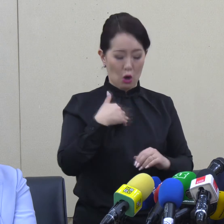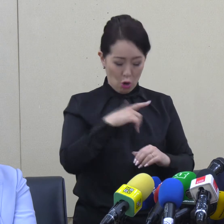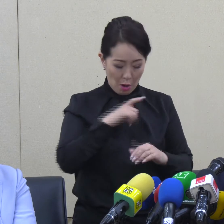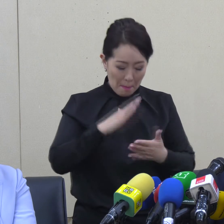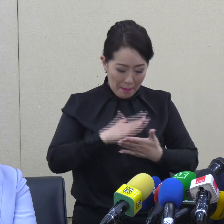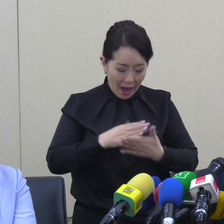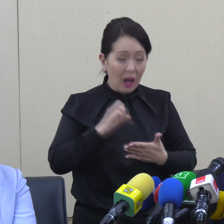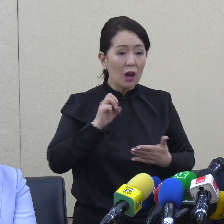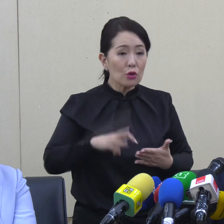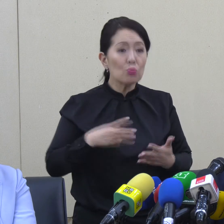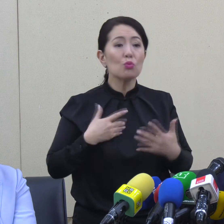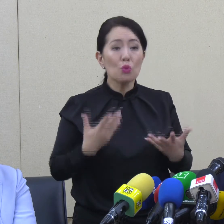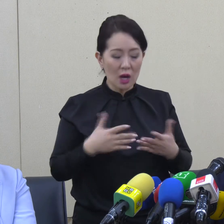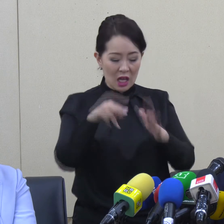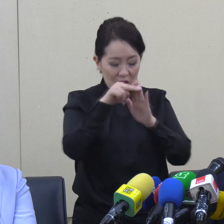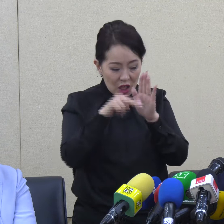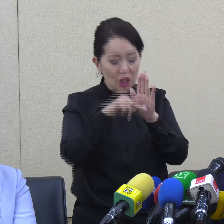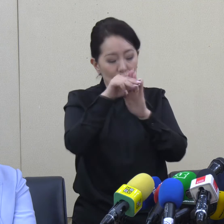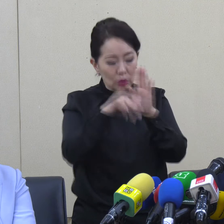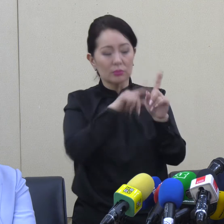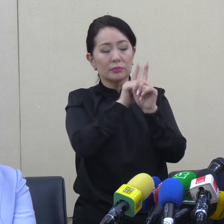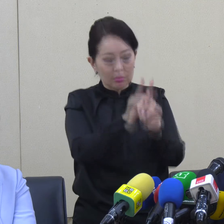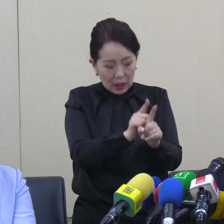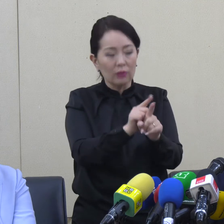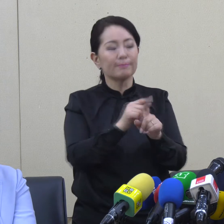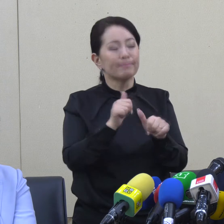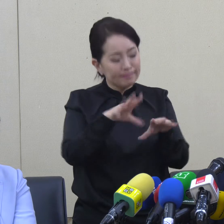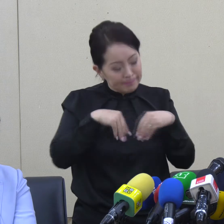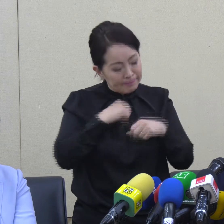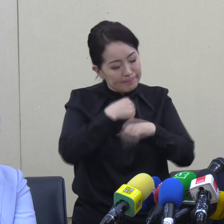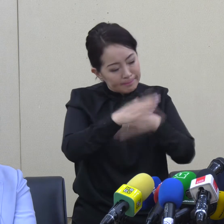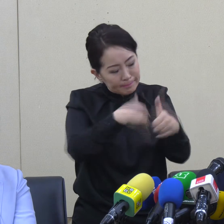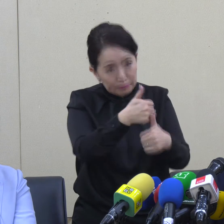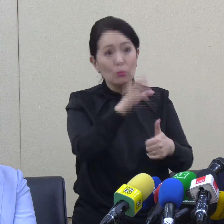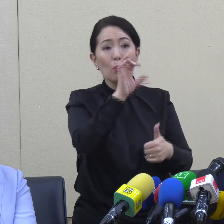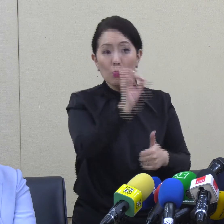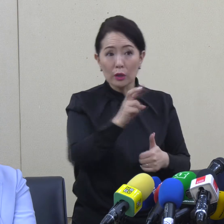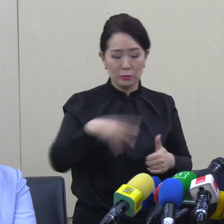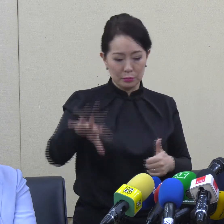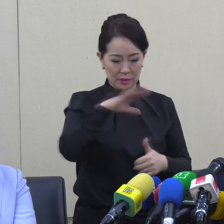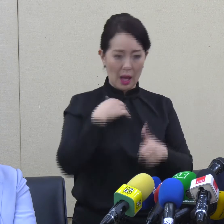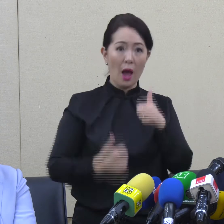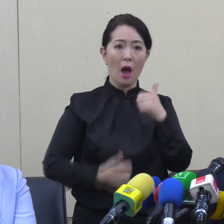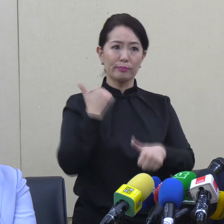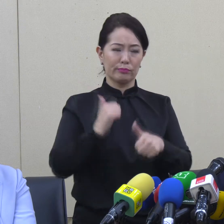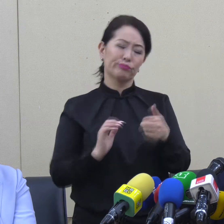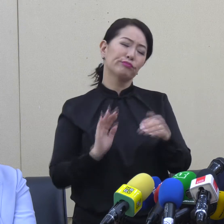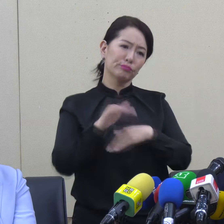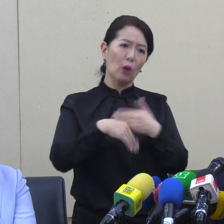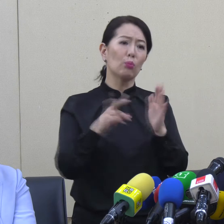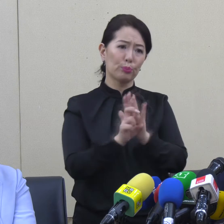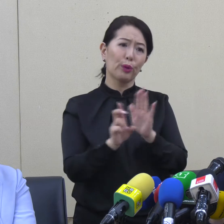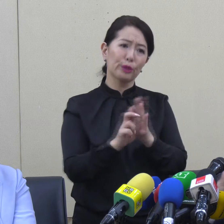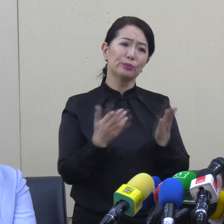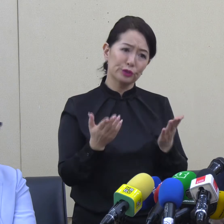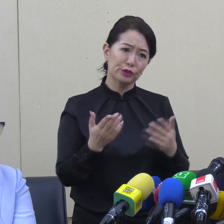маань бага юм дэг журамтай яг ёсчлон бийлүүлвэл бид бол эндээс одоо амжилттай гарах боломжтой.